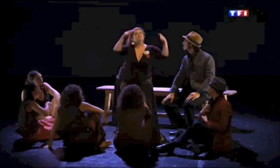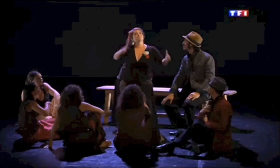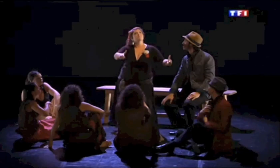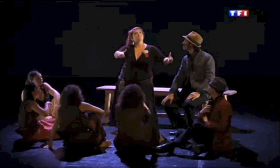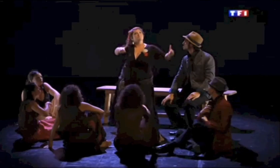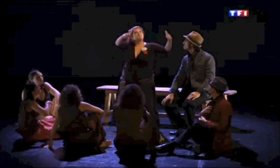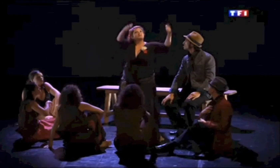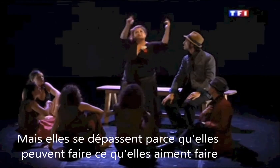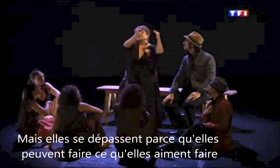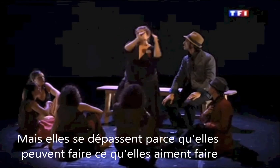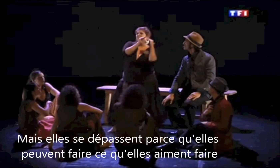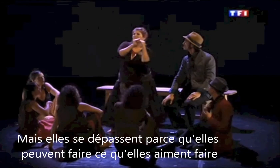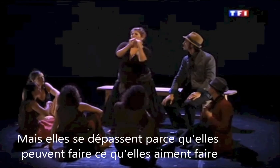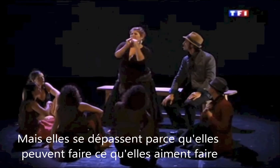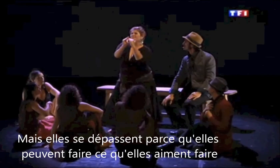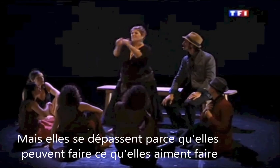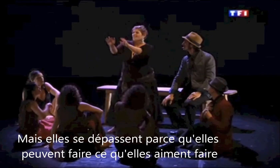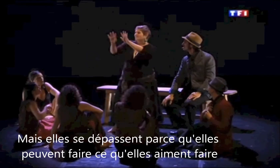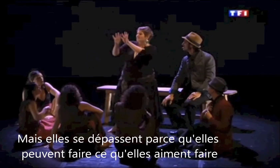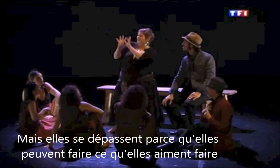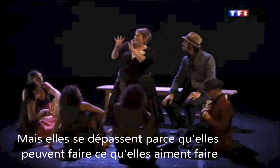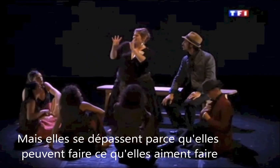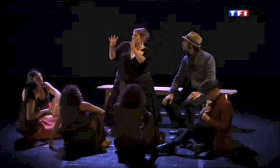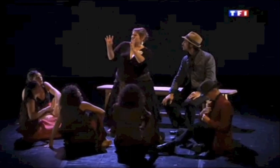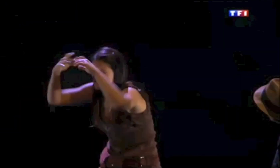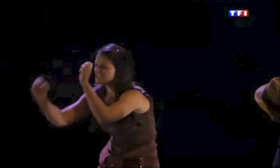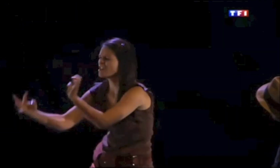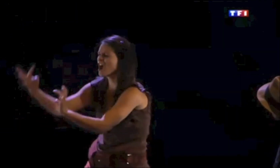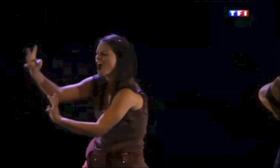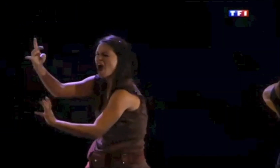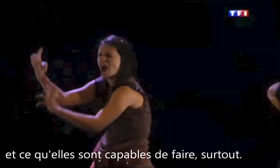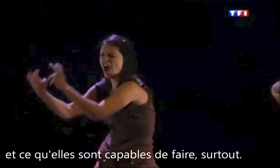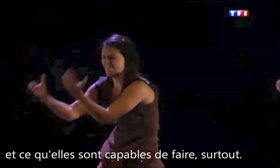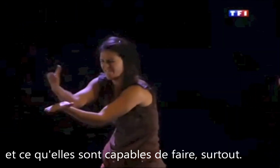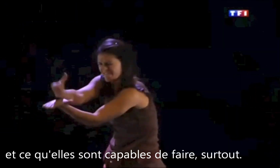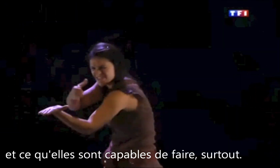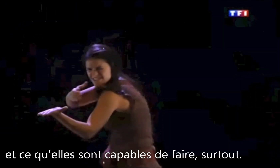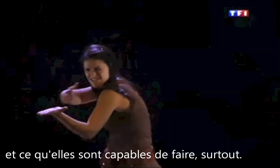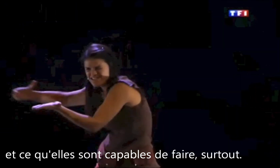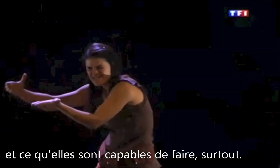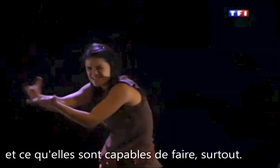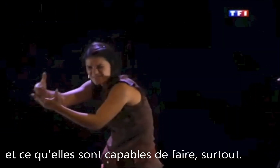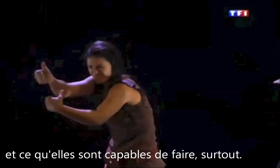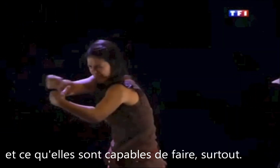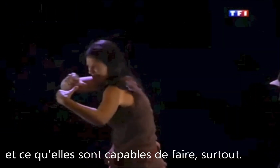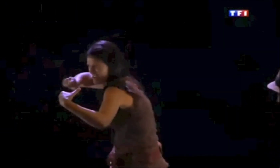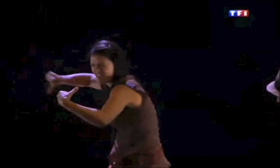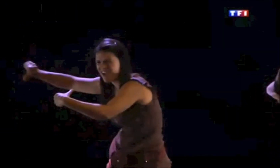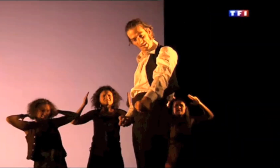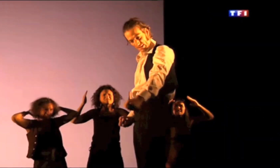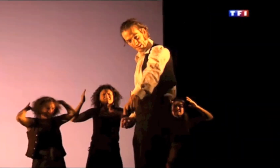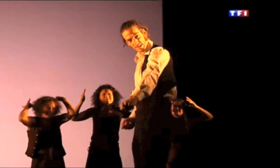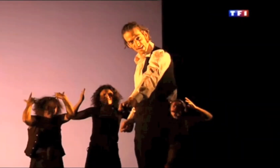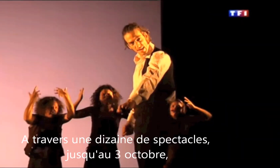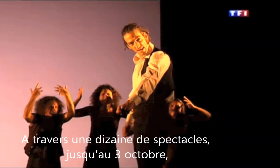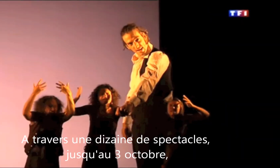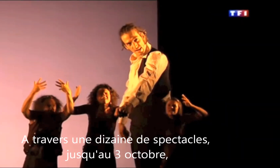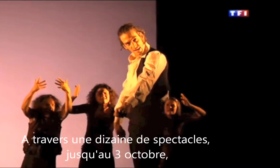mais elles se dépassent parce qu'elles peuvent faire ce qu'elles aiment faire et ce qu'elles sont capables de faire surtout. À travers une dizaine